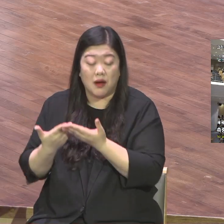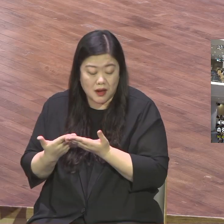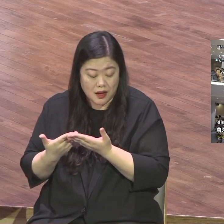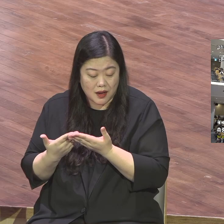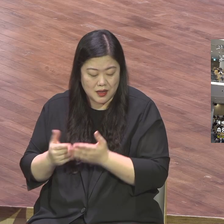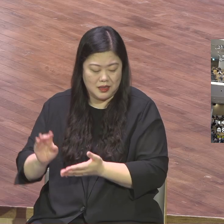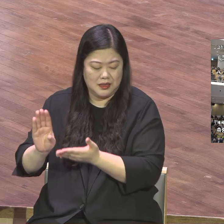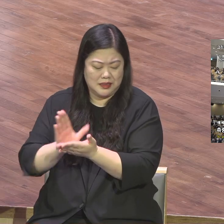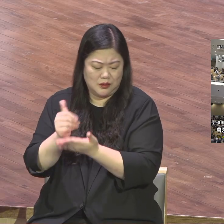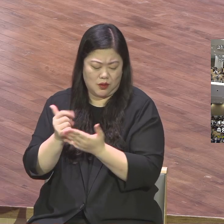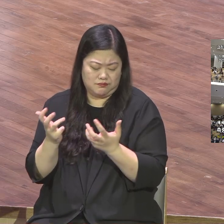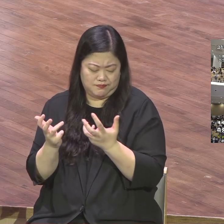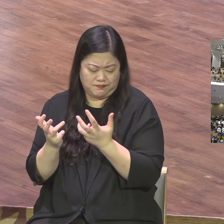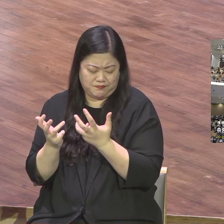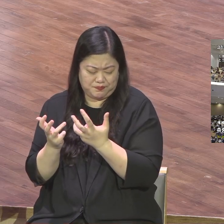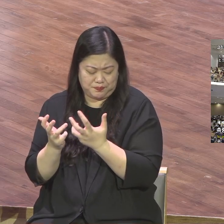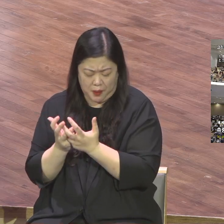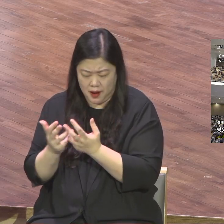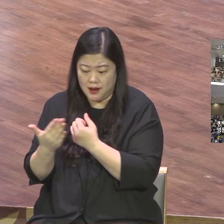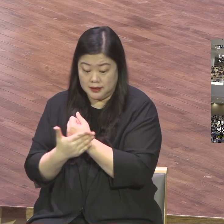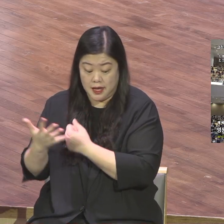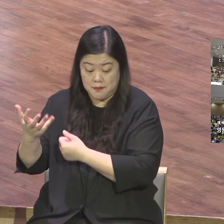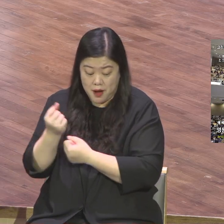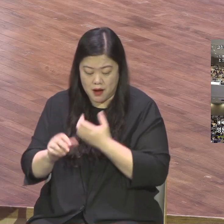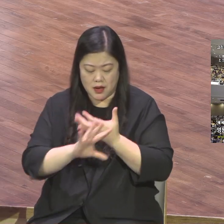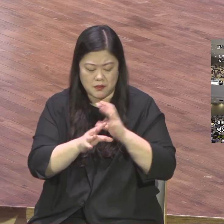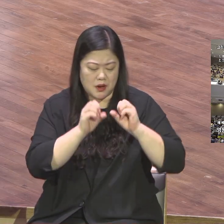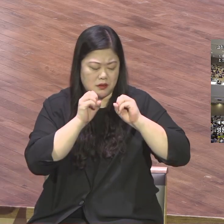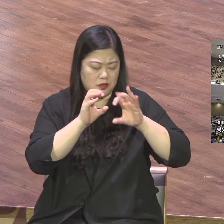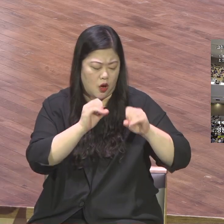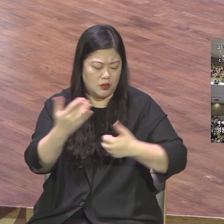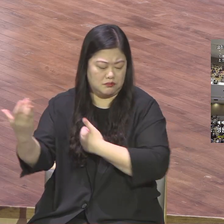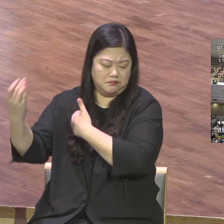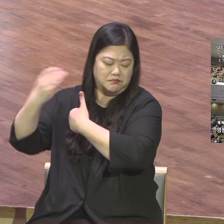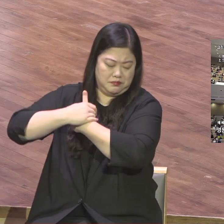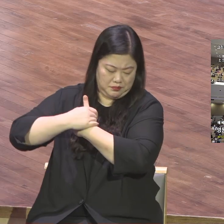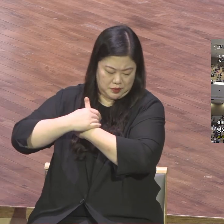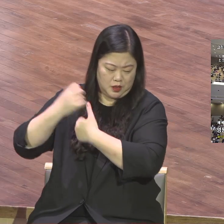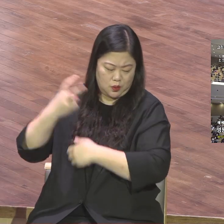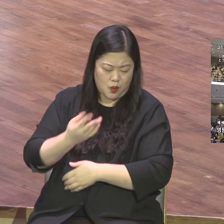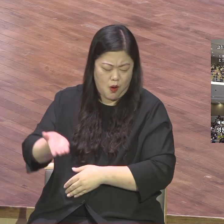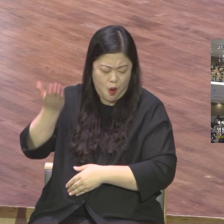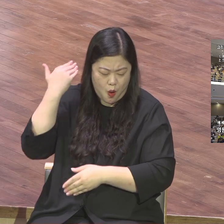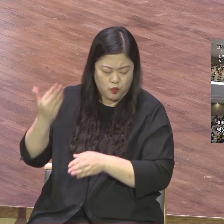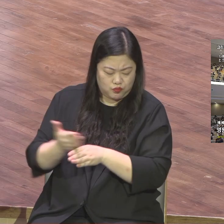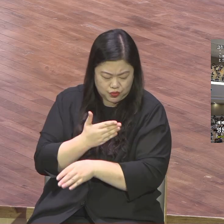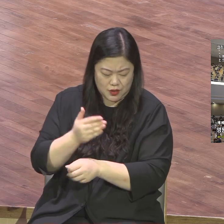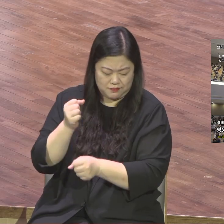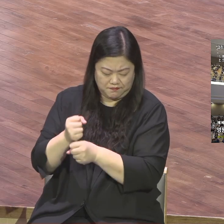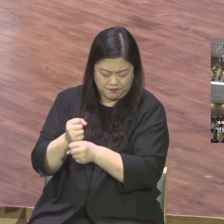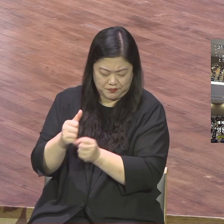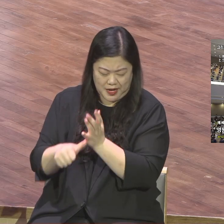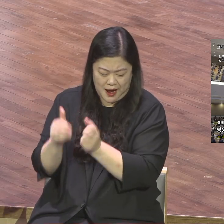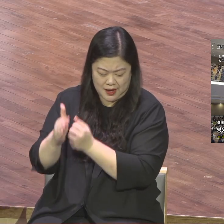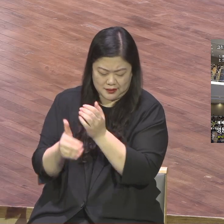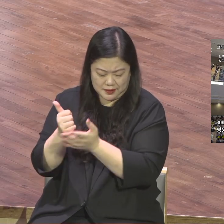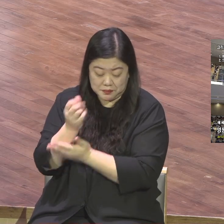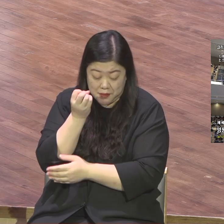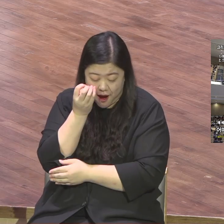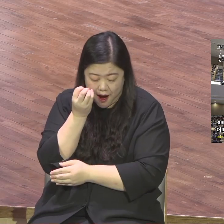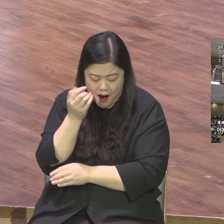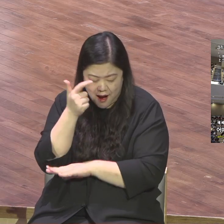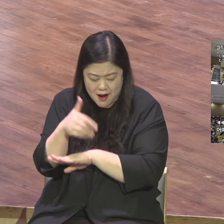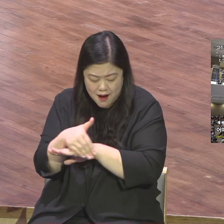없는 그리스도의 풍성함을 이방인에게 전하게 하시고 영원부터 만물을 창조하신 하나님 속에 감추었던